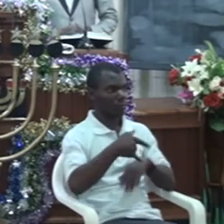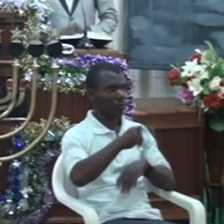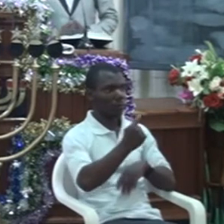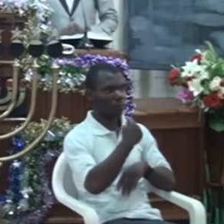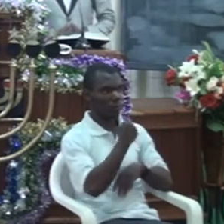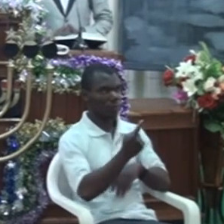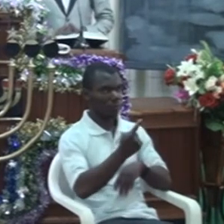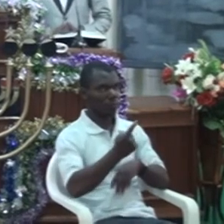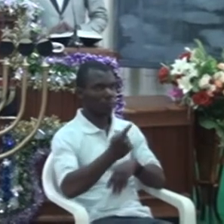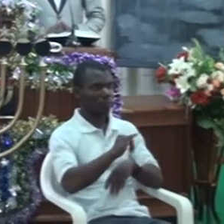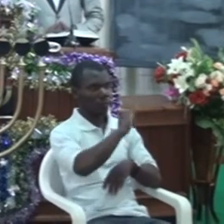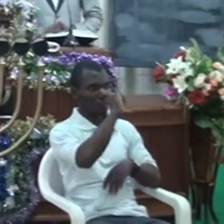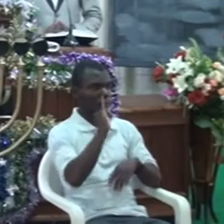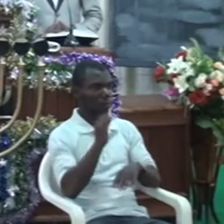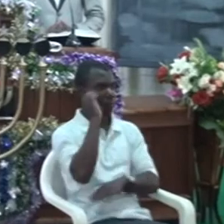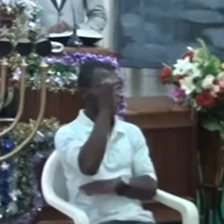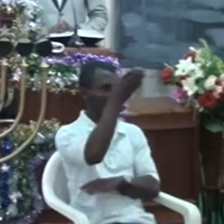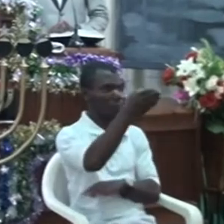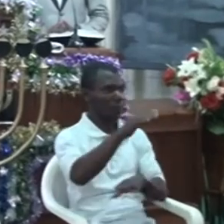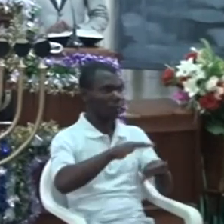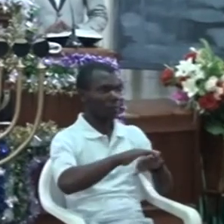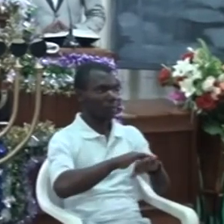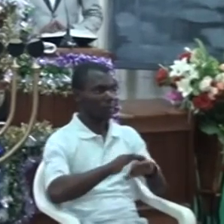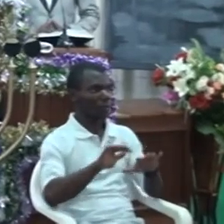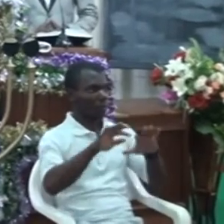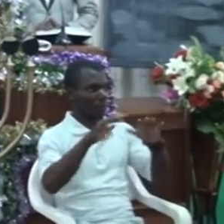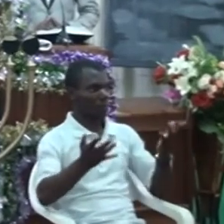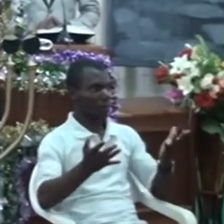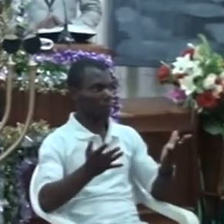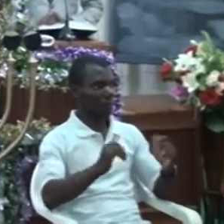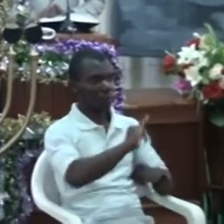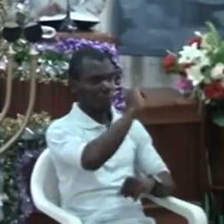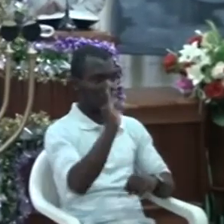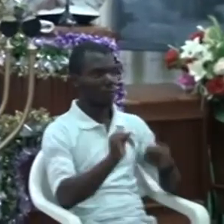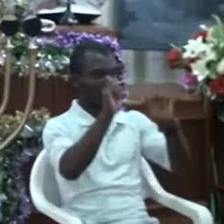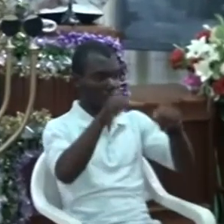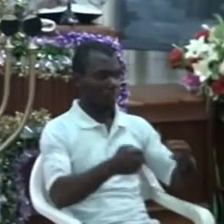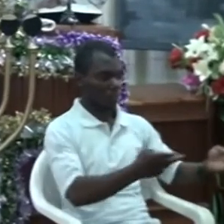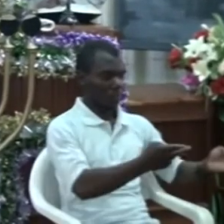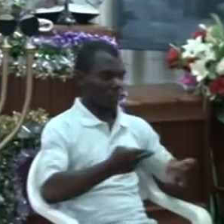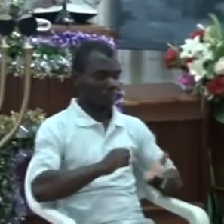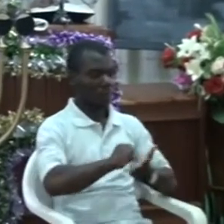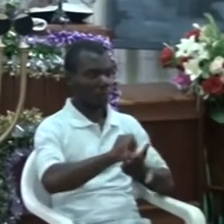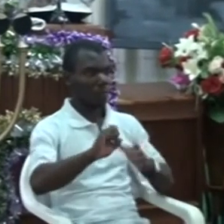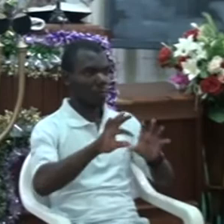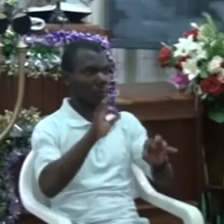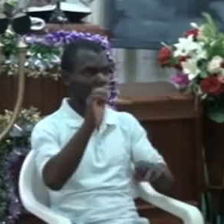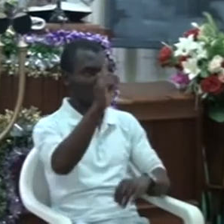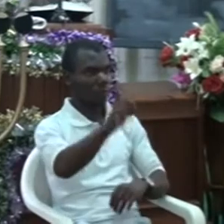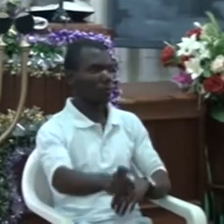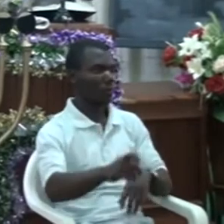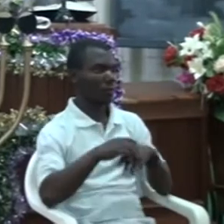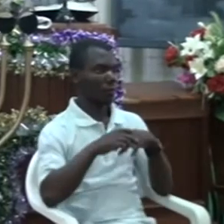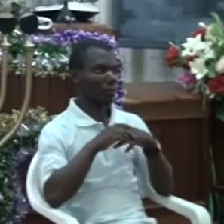anasema je prêcherai sur comment puis-je recevoir le Saint-Esprit? Nitaubiri juu ya mada